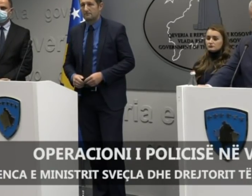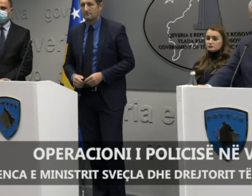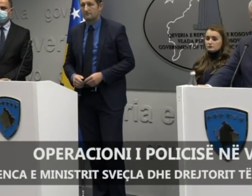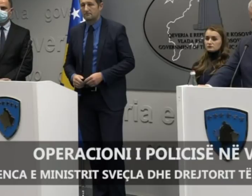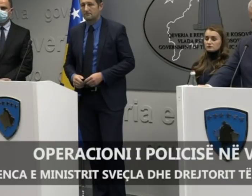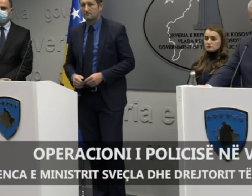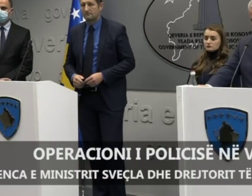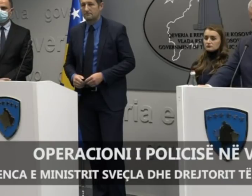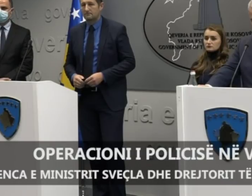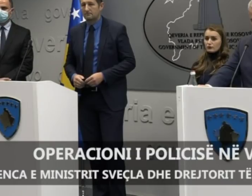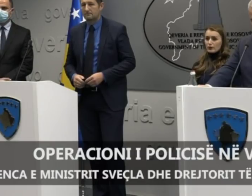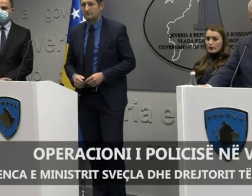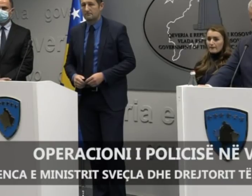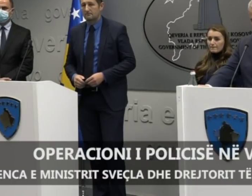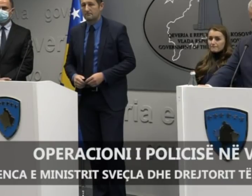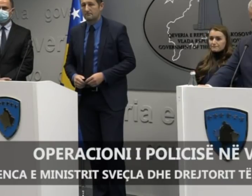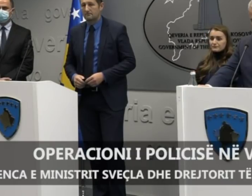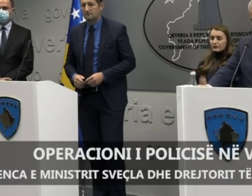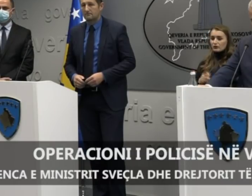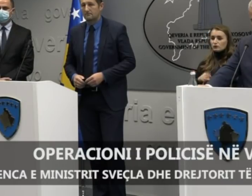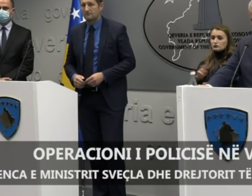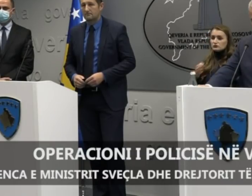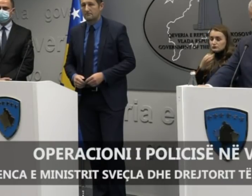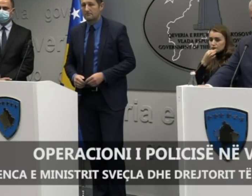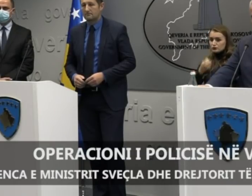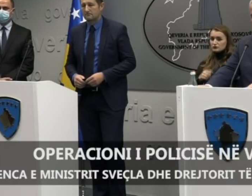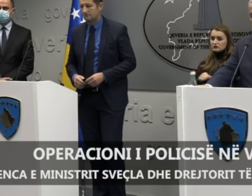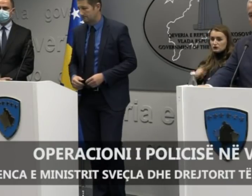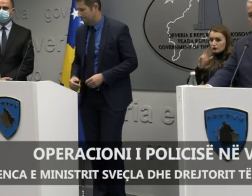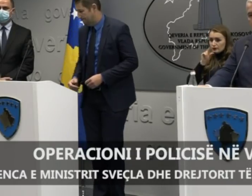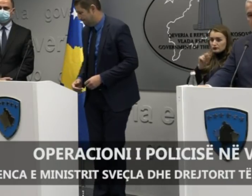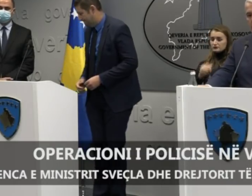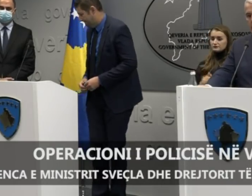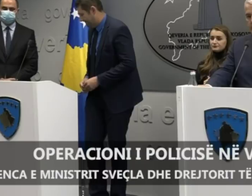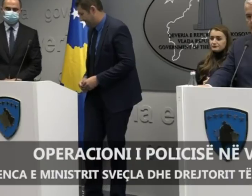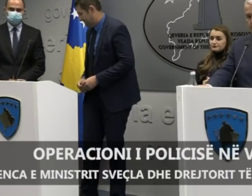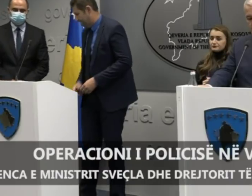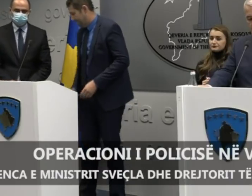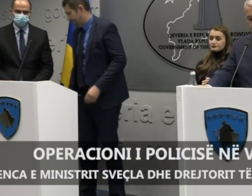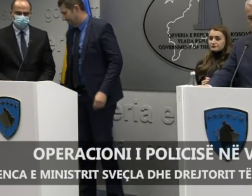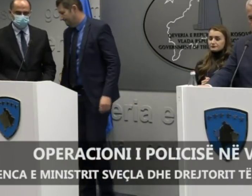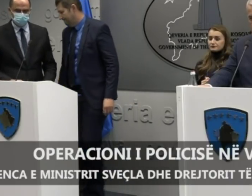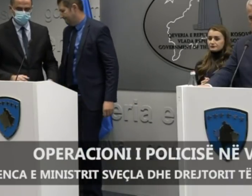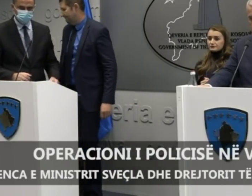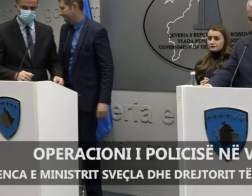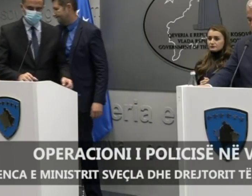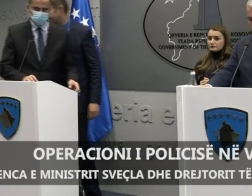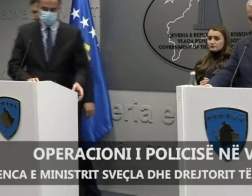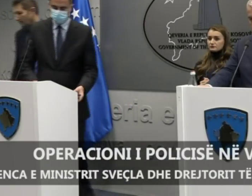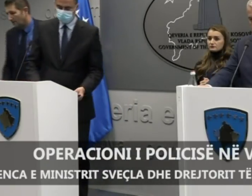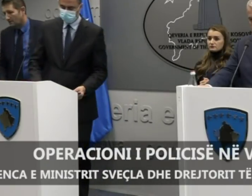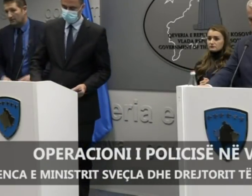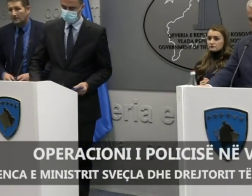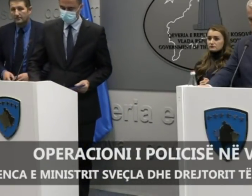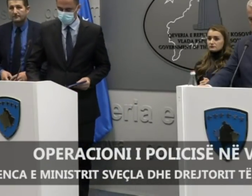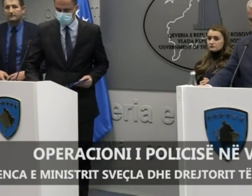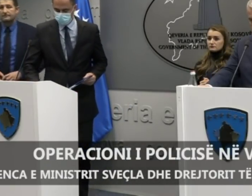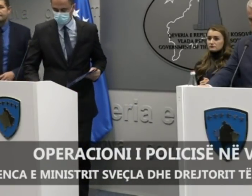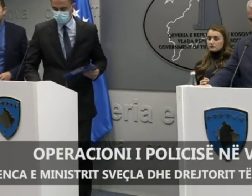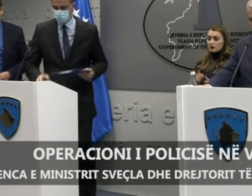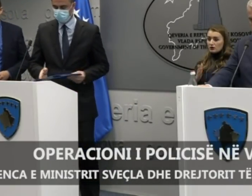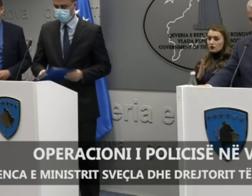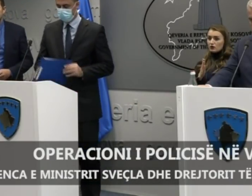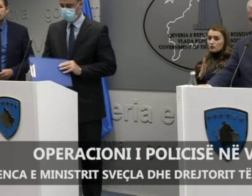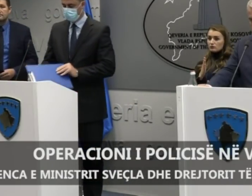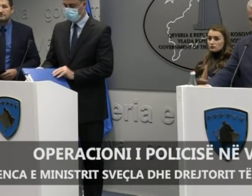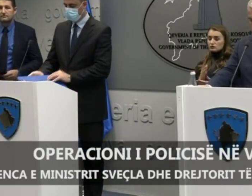e kam fjallën tani, në dy pytje për drejtorin e policisë, a mund të nga tregoni, a ka pas djegje të veturës së policisë në